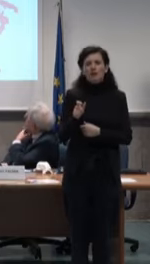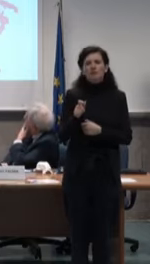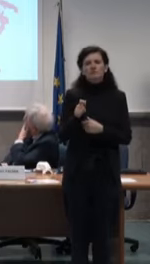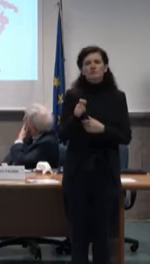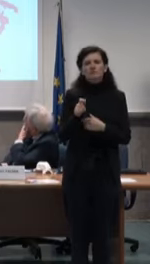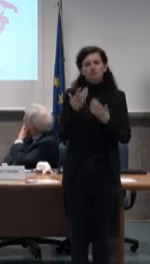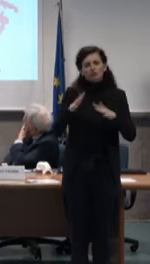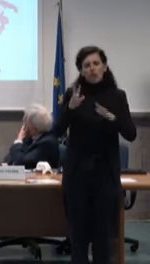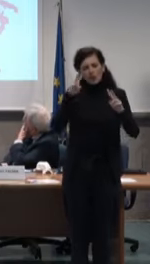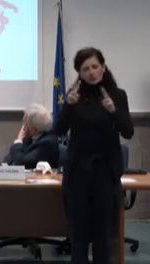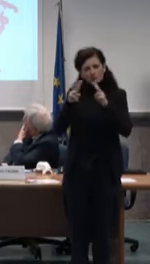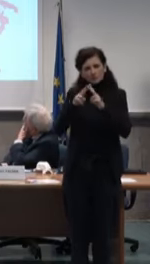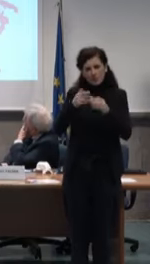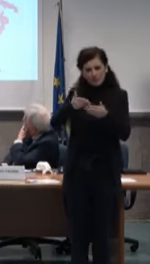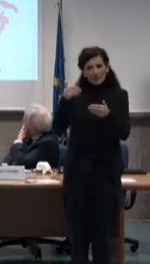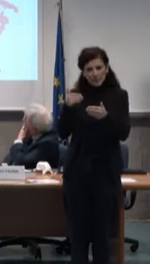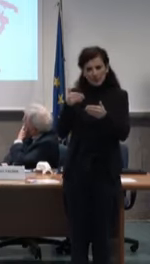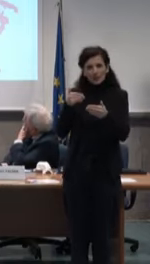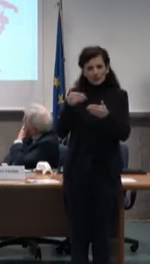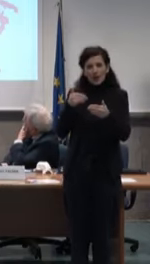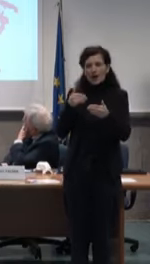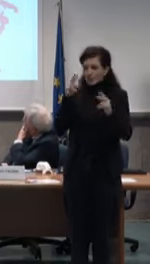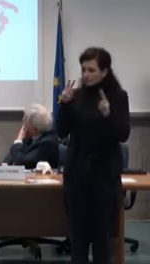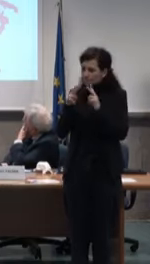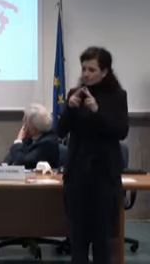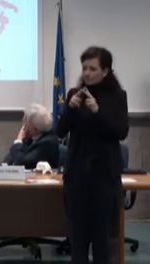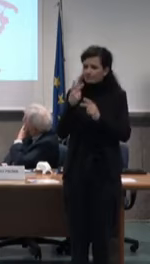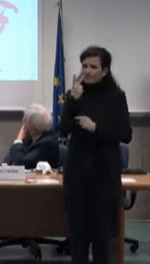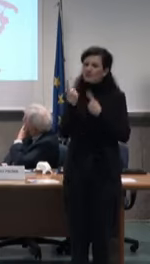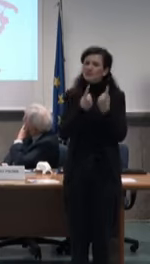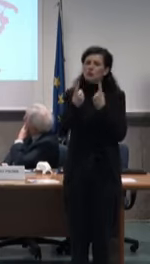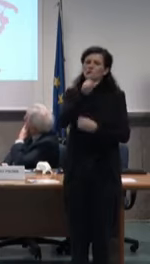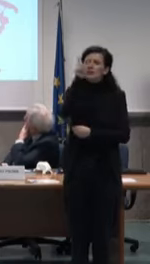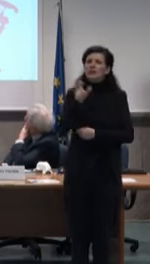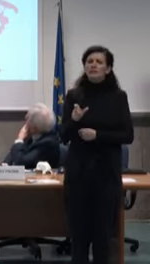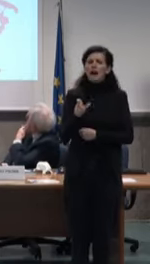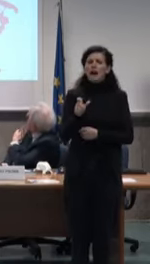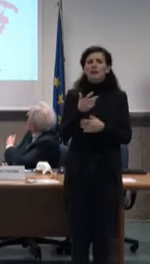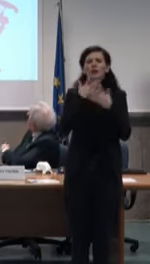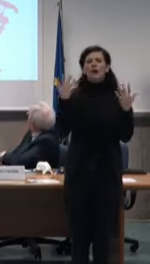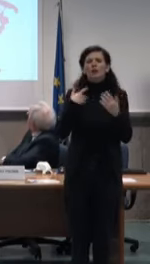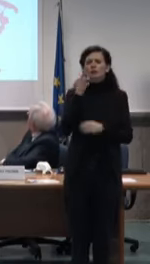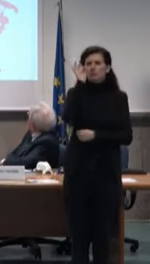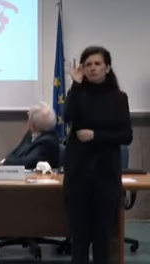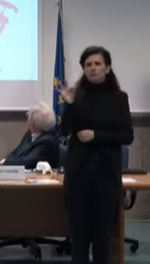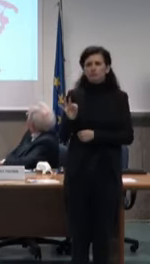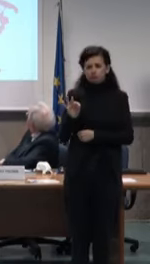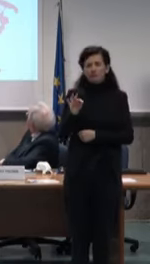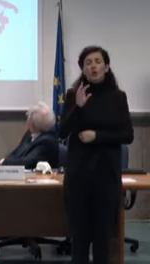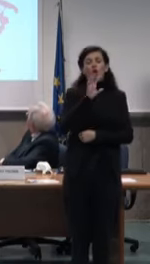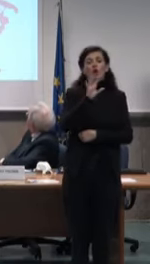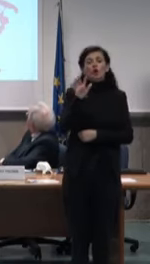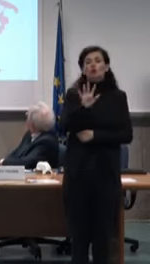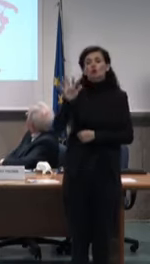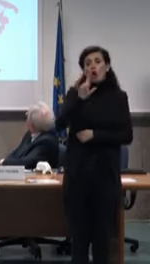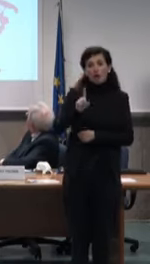negli incontri precedenti rimane ancora attuale come vedete perché abbiamo delle aree a più alta circolazione e sono praticamente